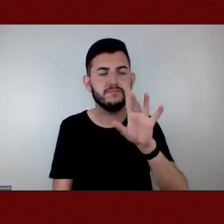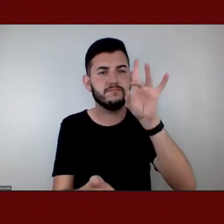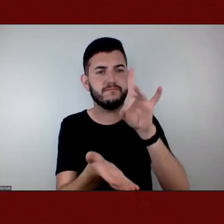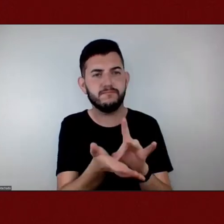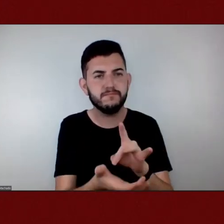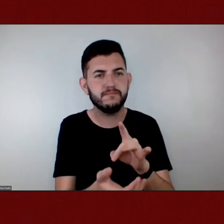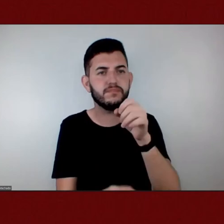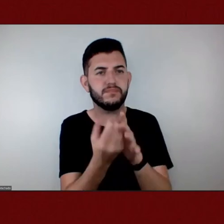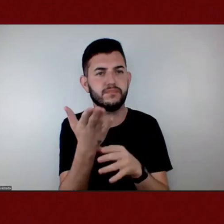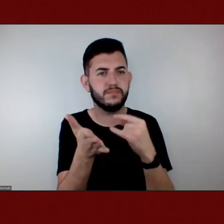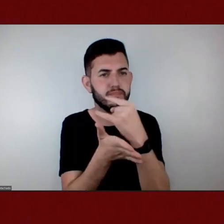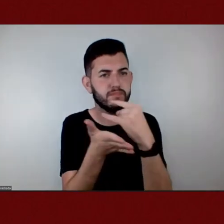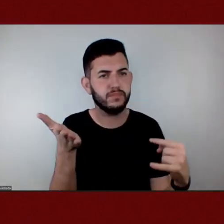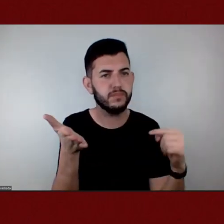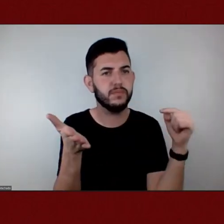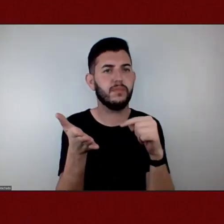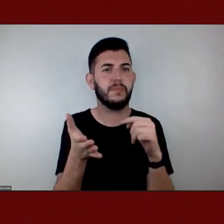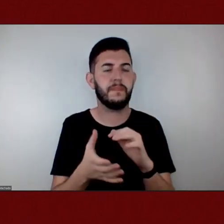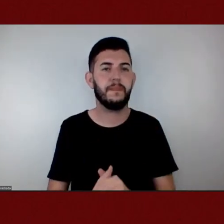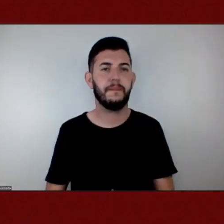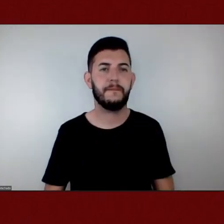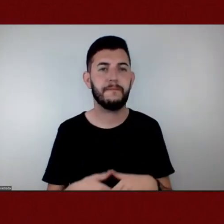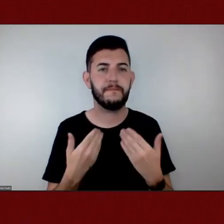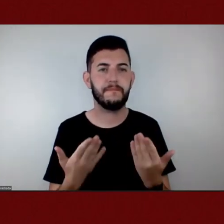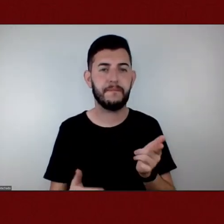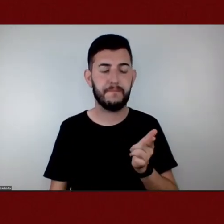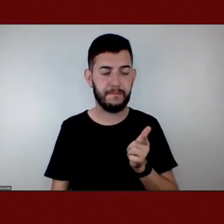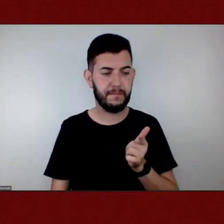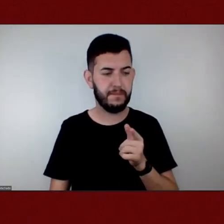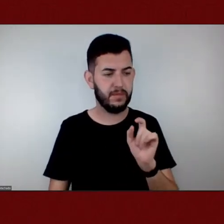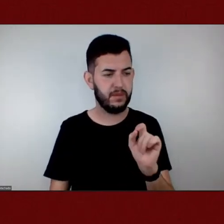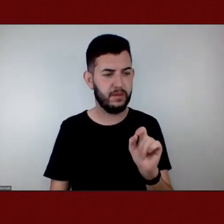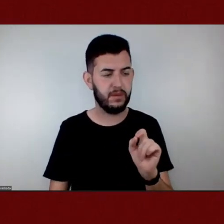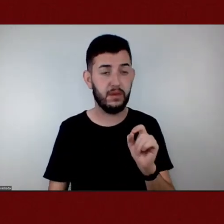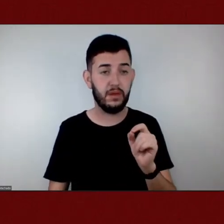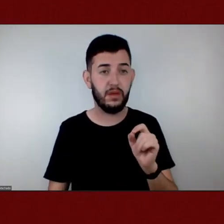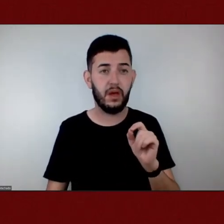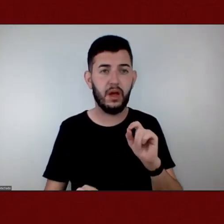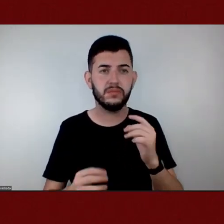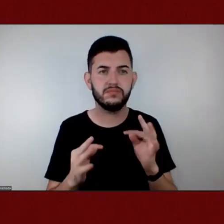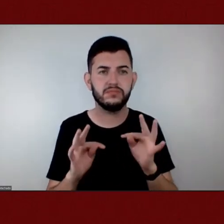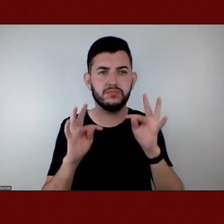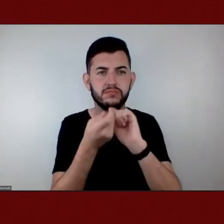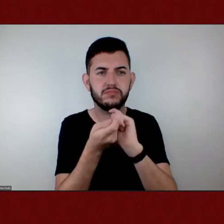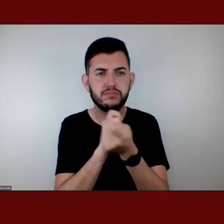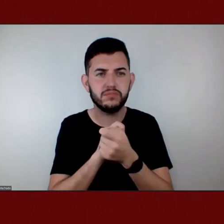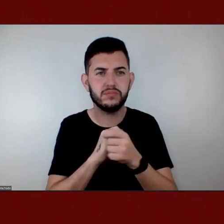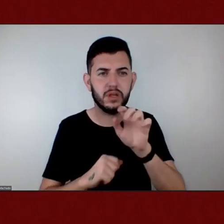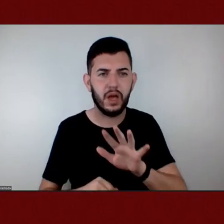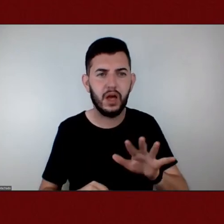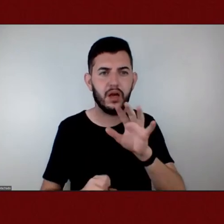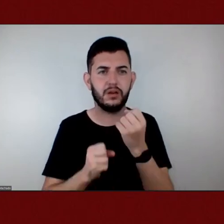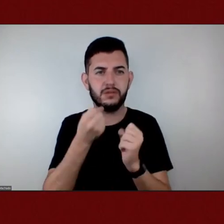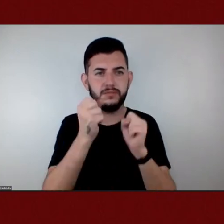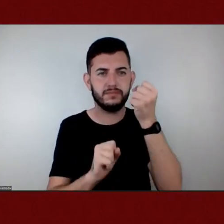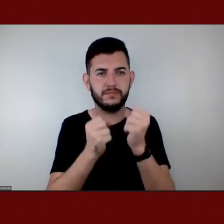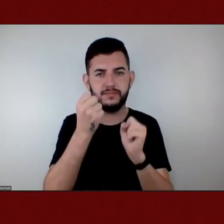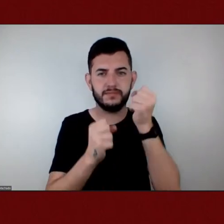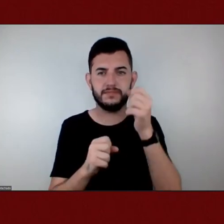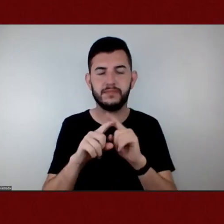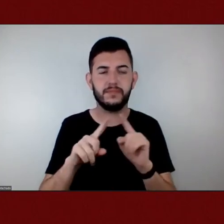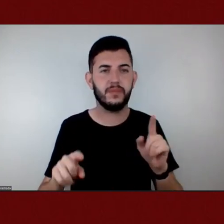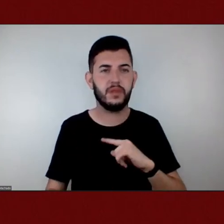aliás, como arautos da modernização industrial, como tantas vezes fariam mais tarde. Não temiam